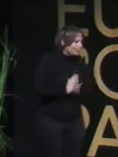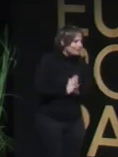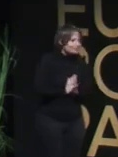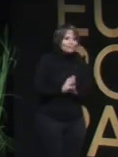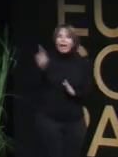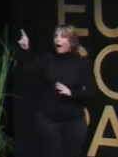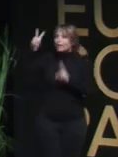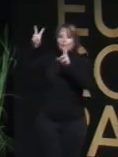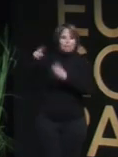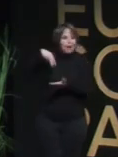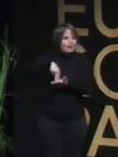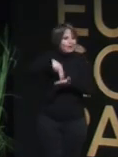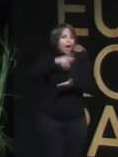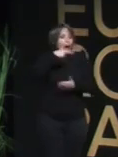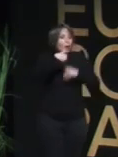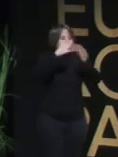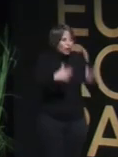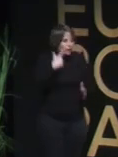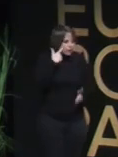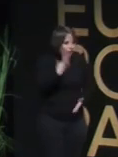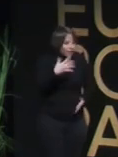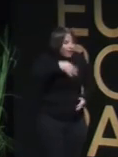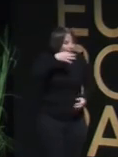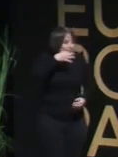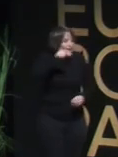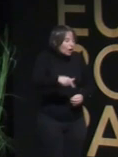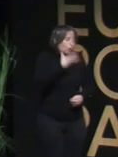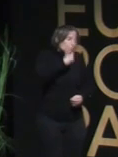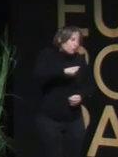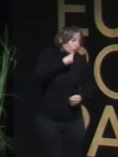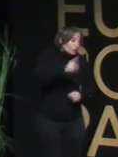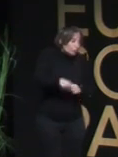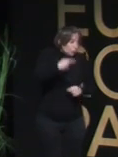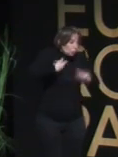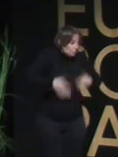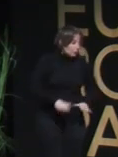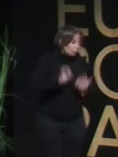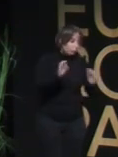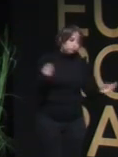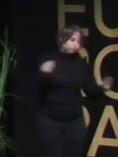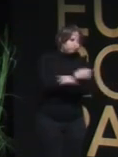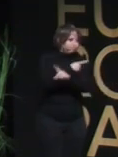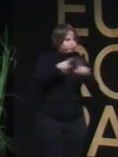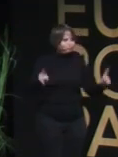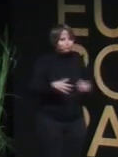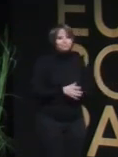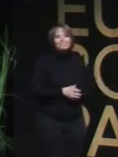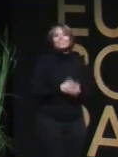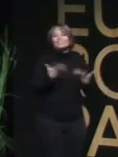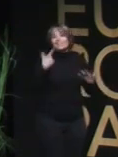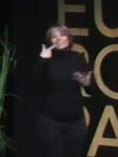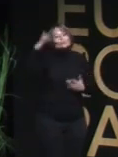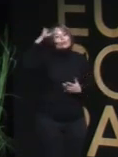todo vale. Ahora, luego vas tú a tu casa y dices, mira, que la charla que me parece muy bien, pero no tiene el hijo que yo tengo, ¿vale? O sea, supuestamente esto es